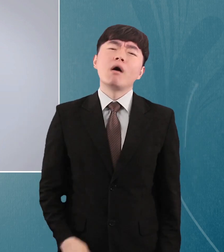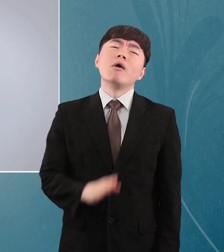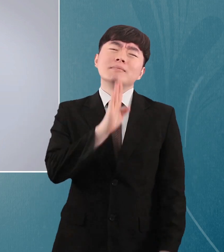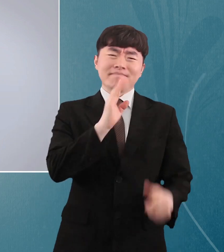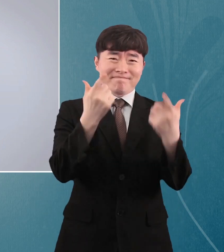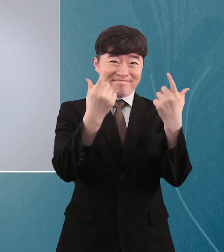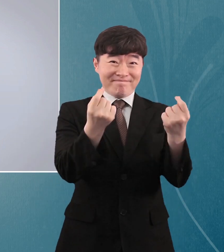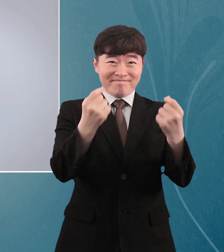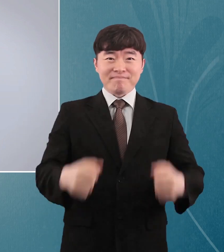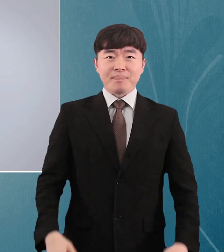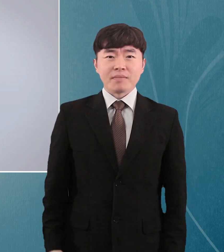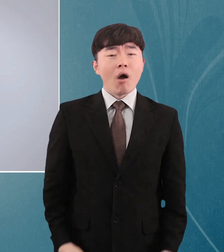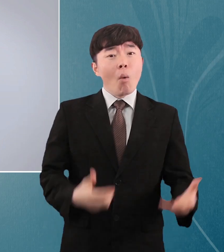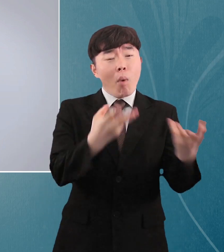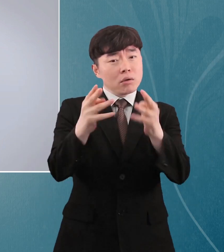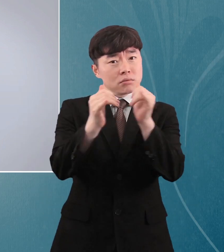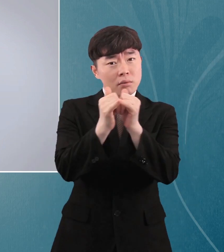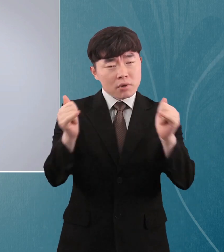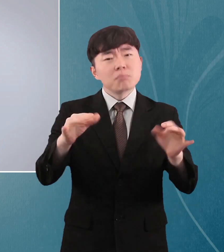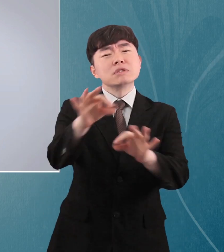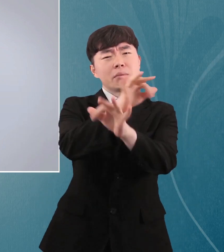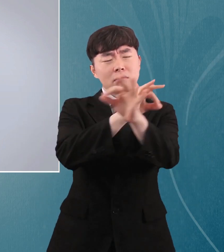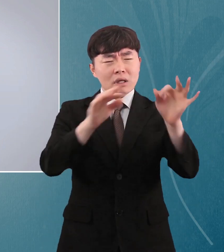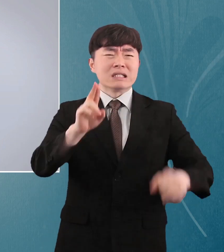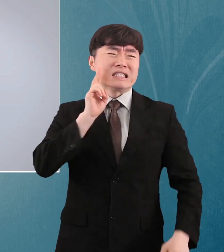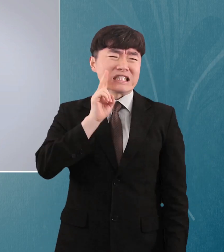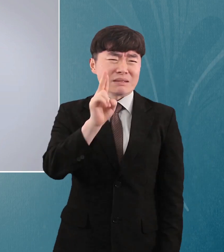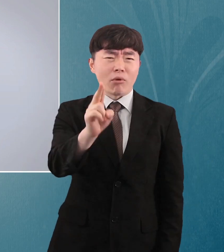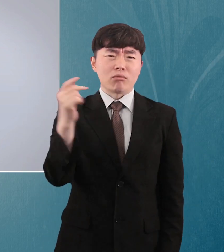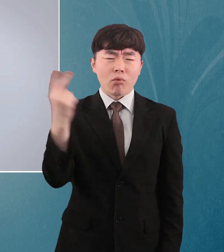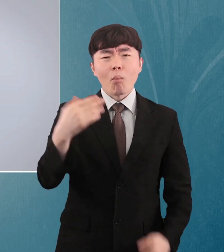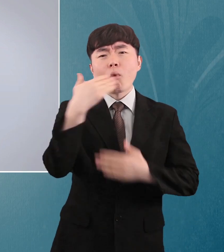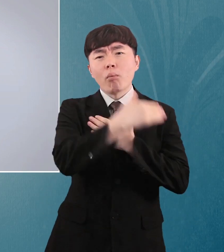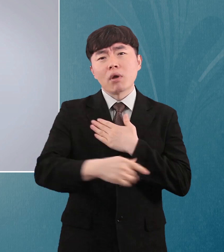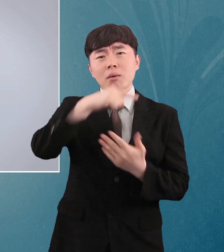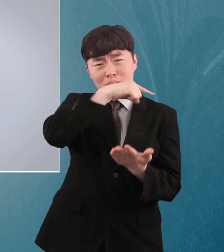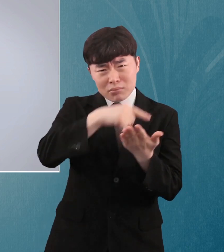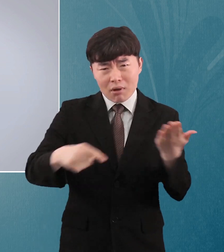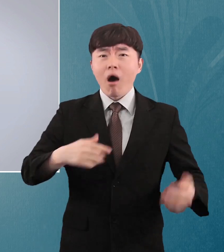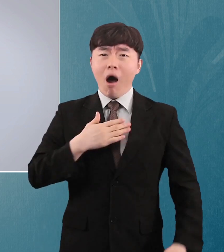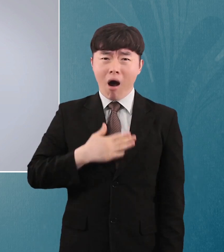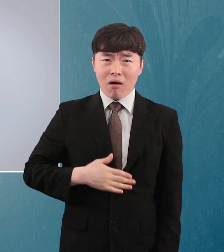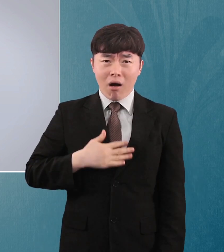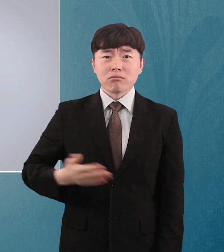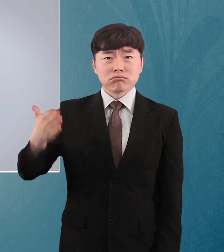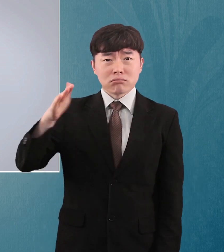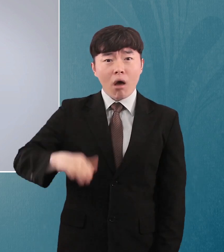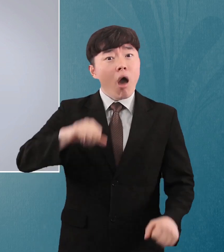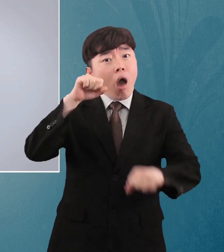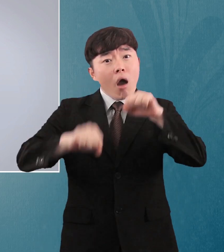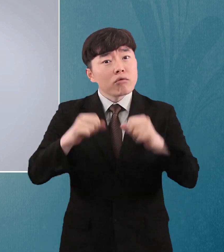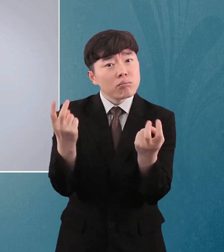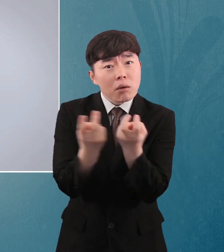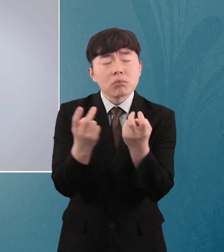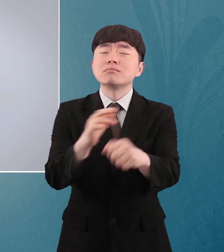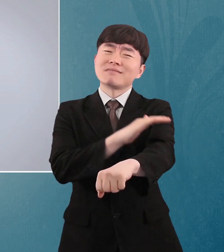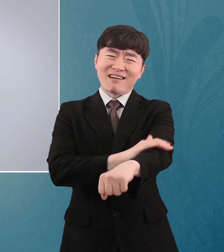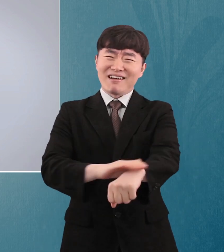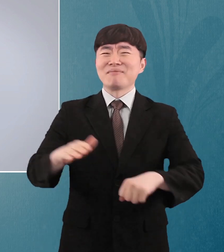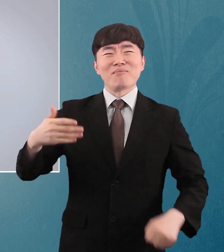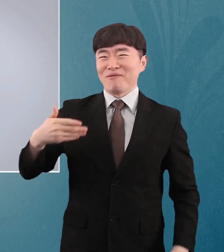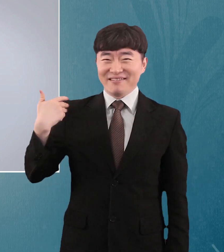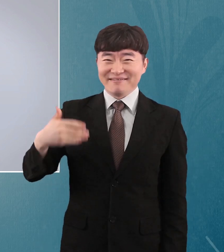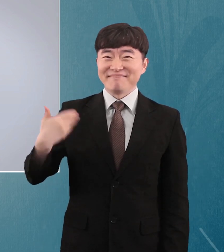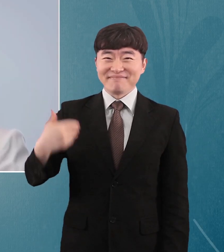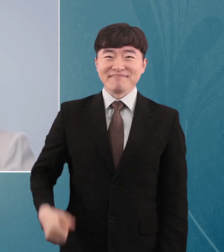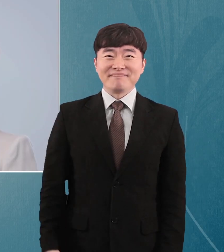많은 분들이 미세먼지가 심각하고 인체에 해롭다는 것은 알고 있지만 미세먼지에 어떻게 대처해야 하는지 잘 모르고